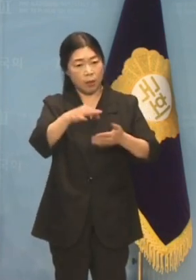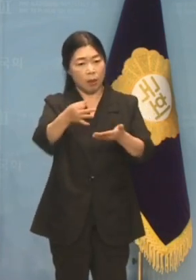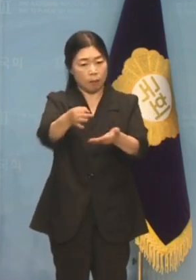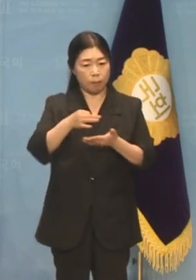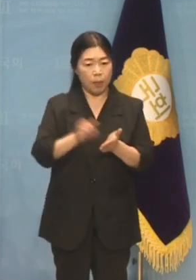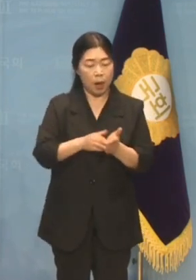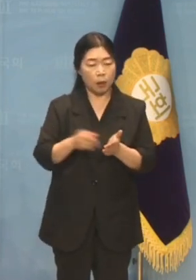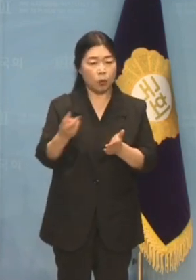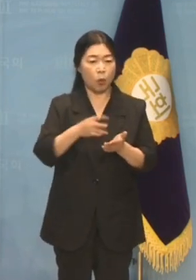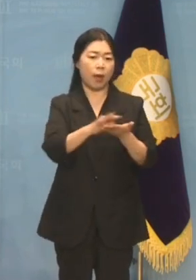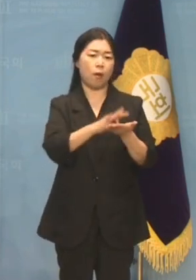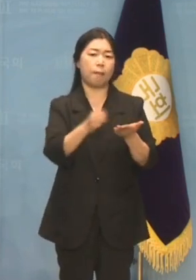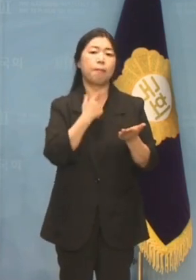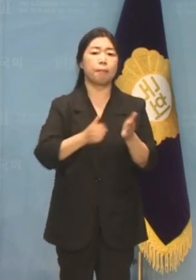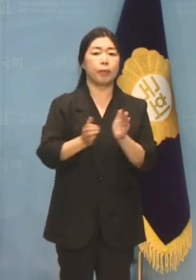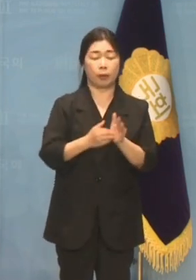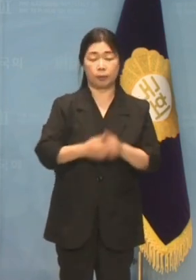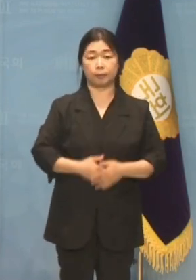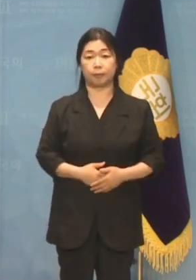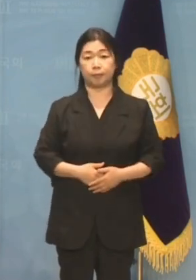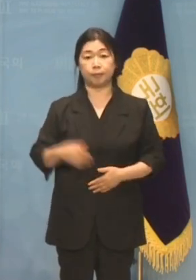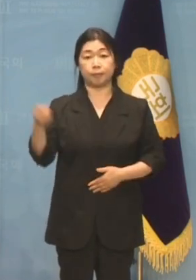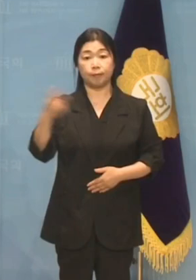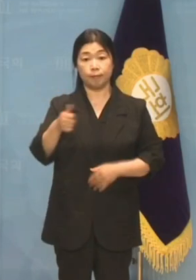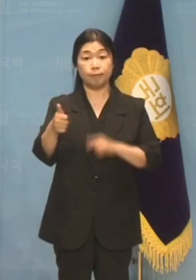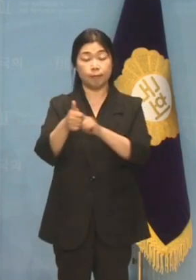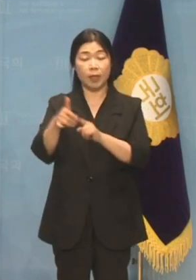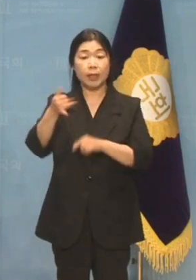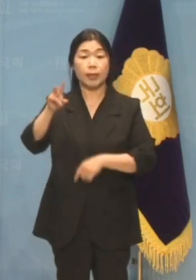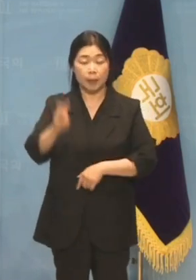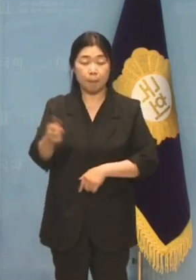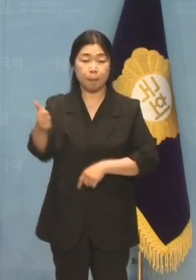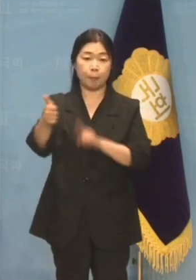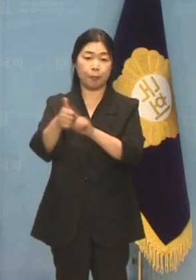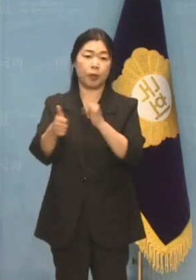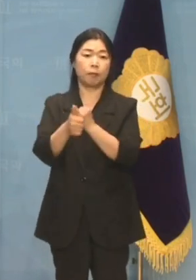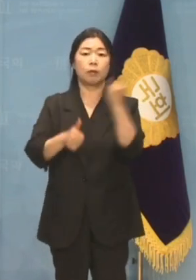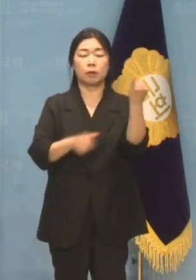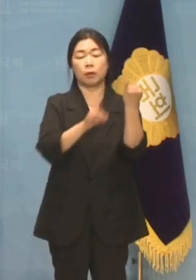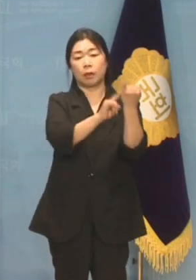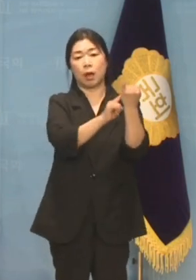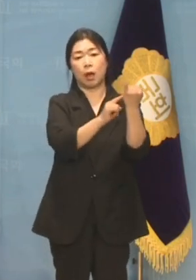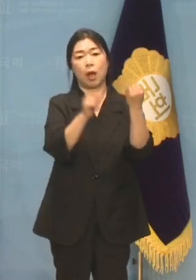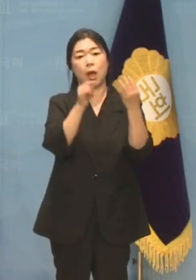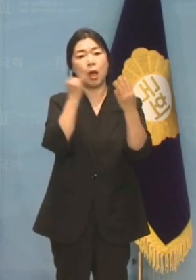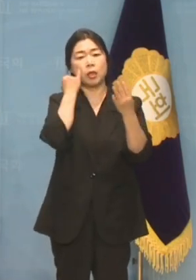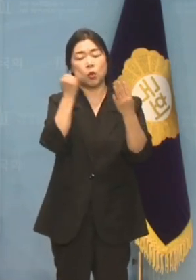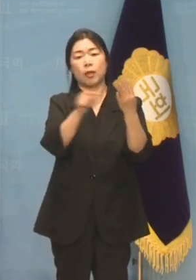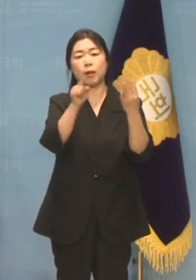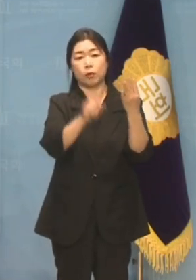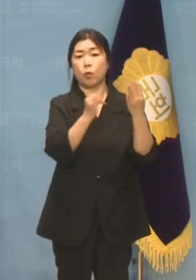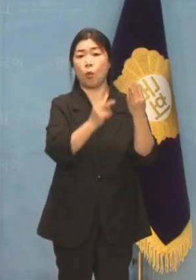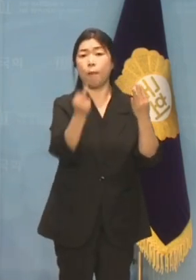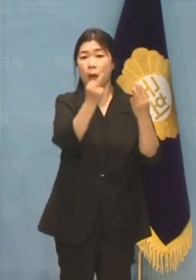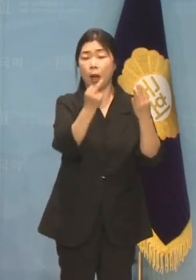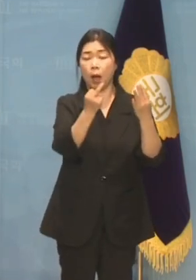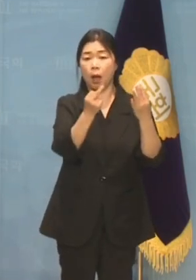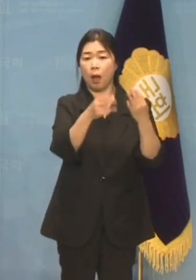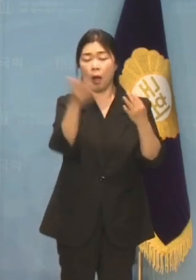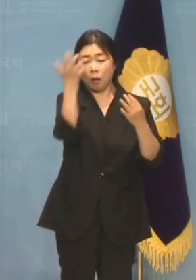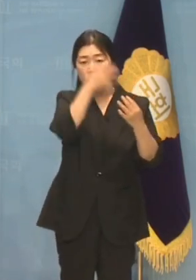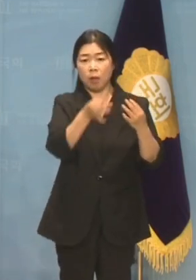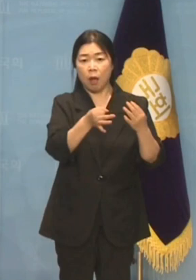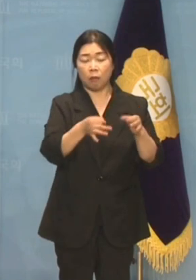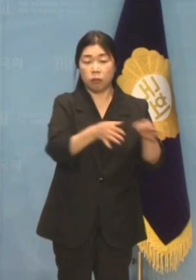사용하였습니다. 그리고 배우자의 이종사촌 오빠가 알선수재 혐의로 수사를 받고 있다는 사실이